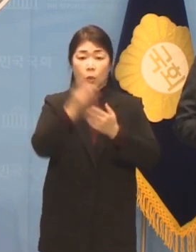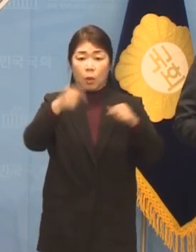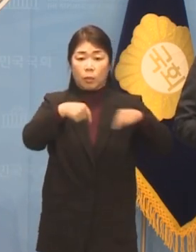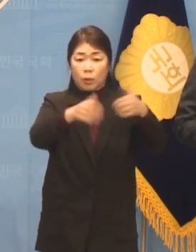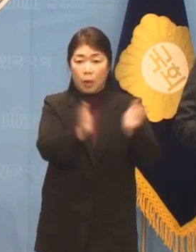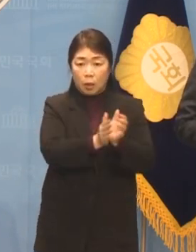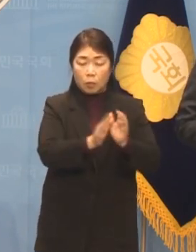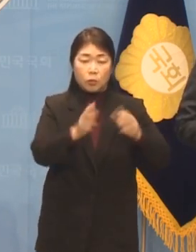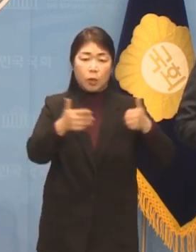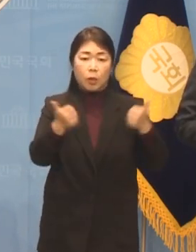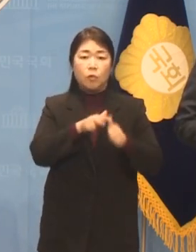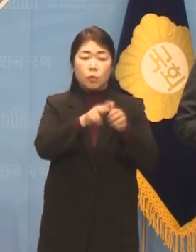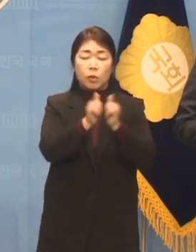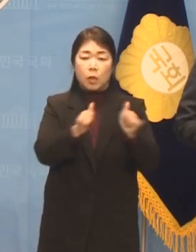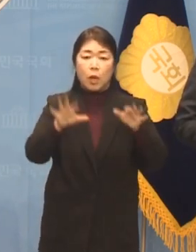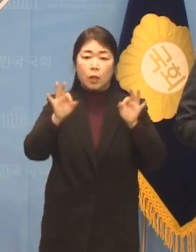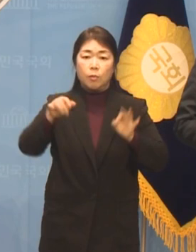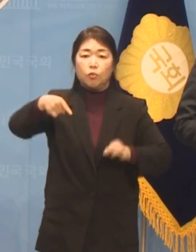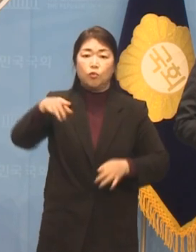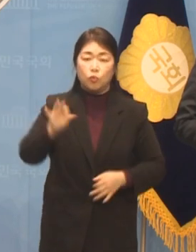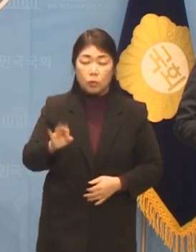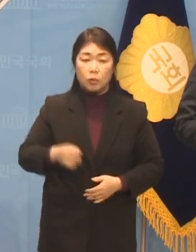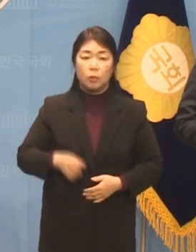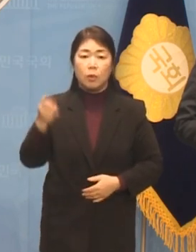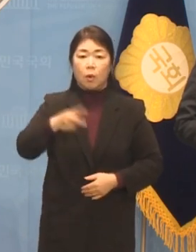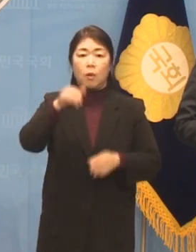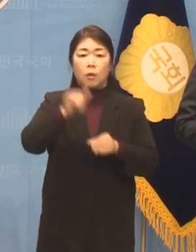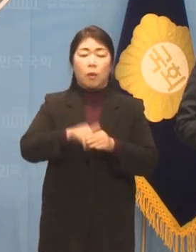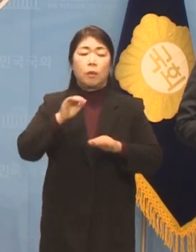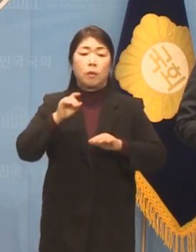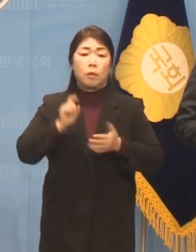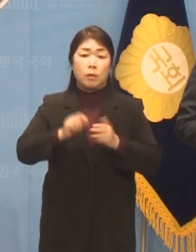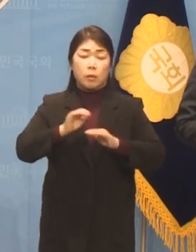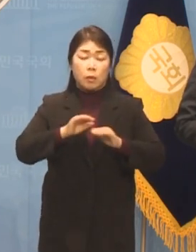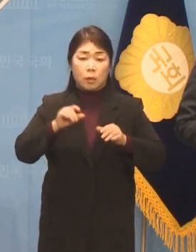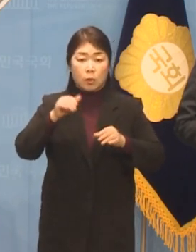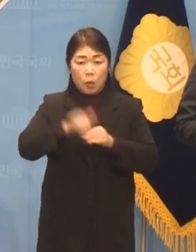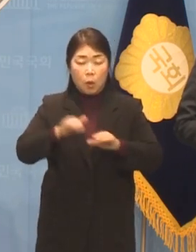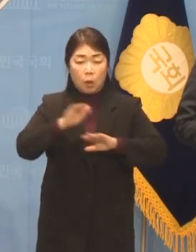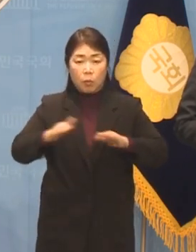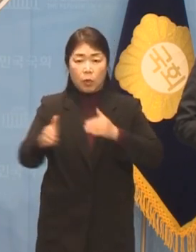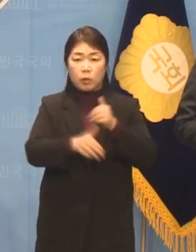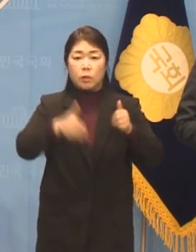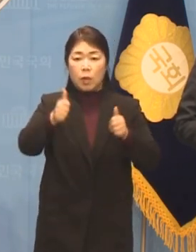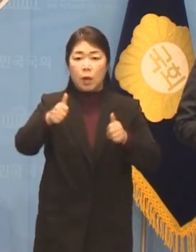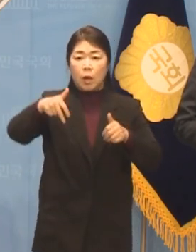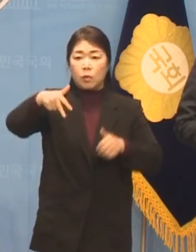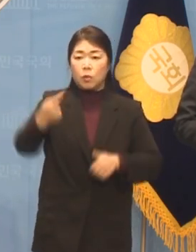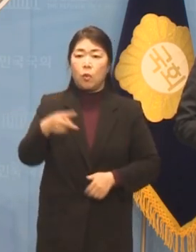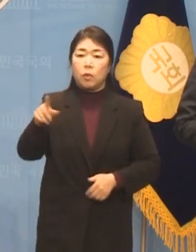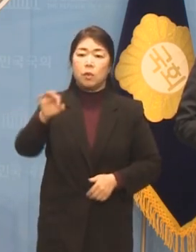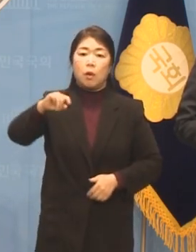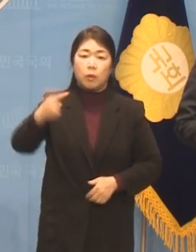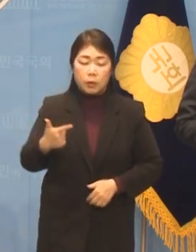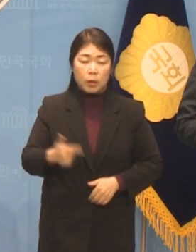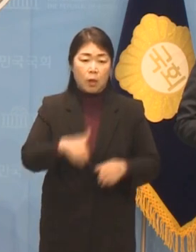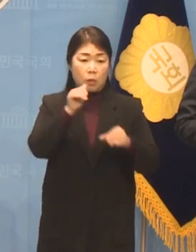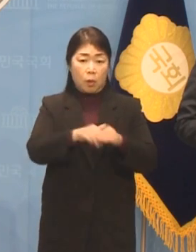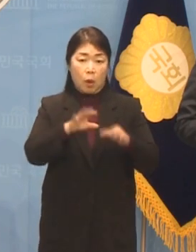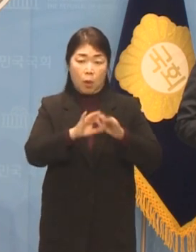국회의원 예비후보 김웅과 선대위 부위원장 조성은은 선거에 영향을 미치기 위해 작성된